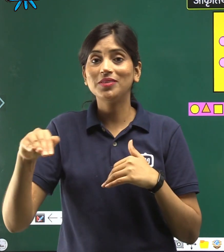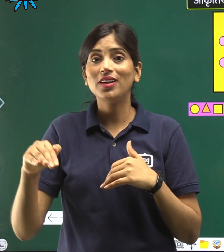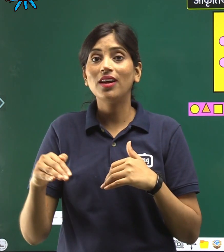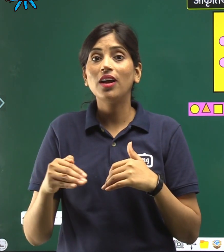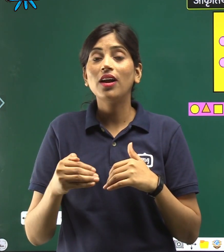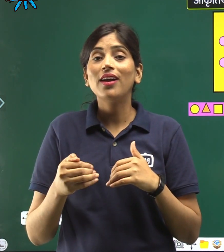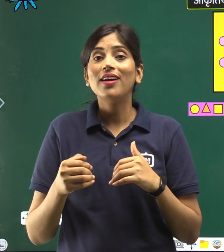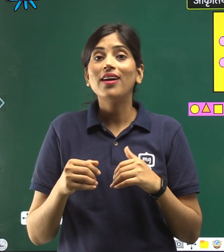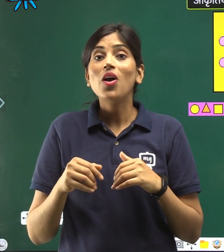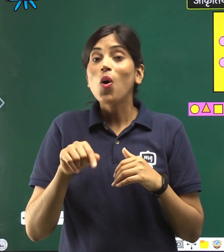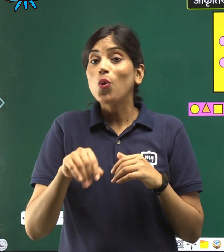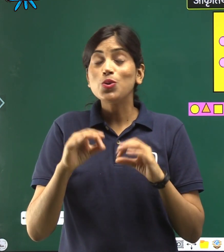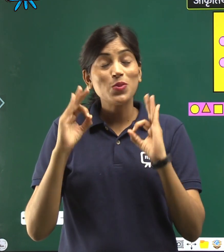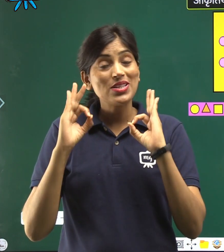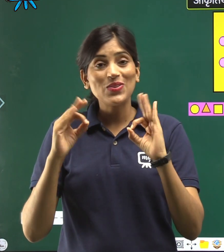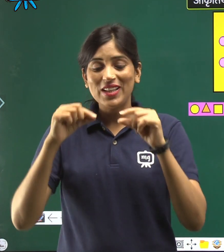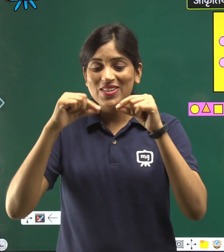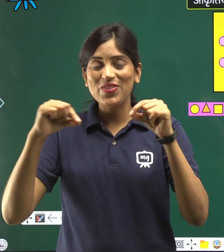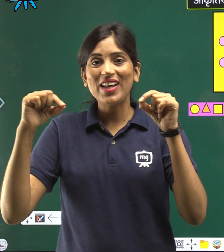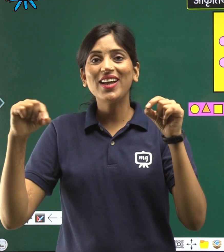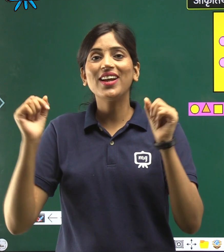उसमें कितनी सुंदर सुंदर